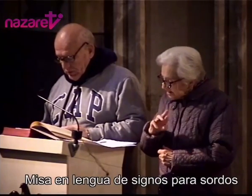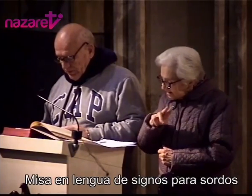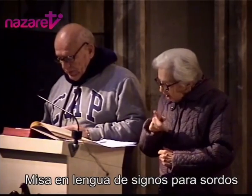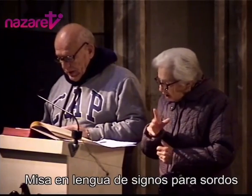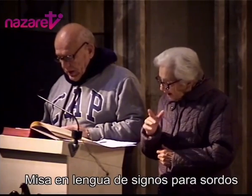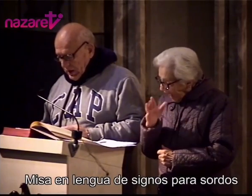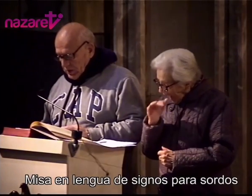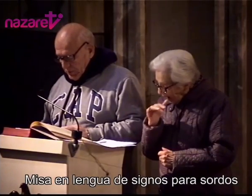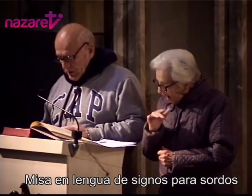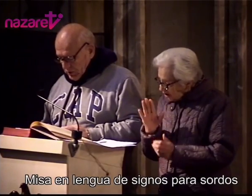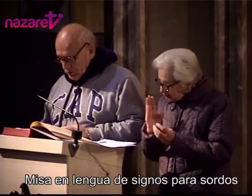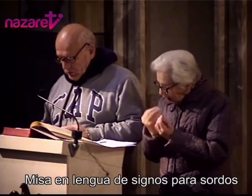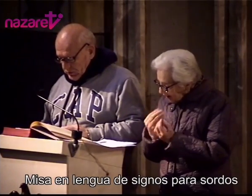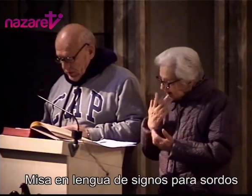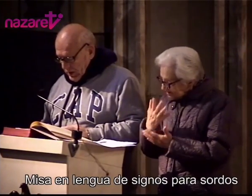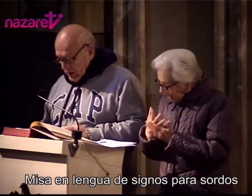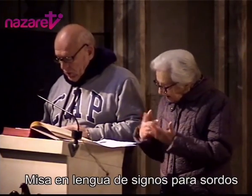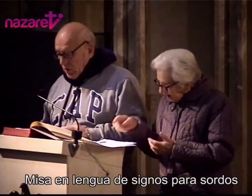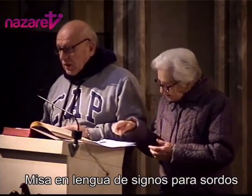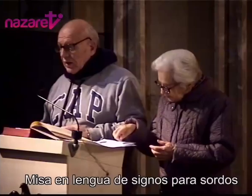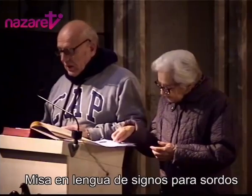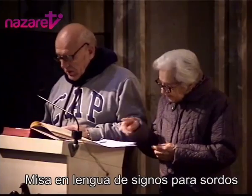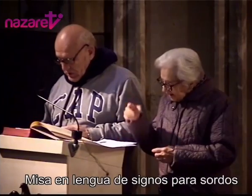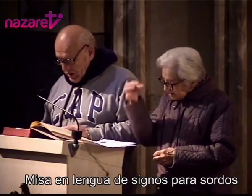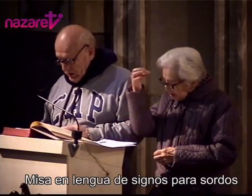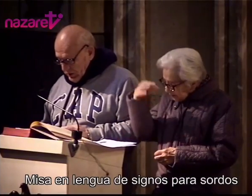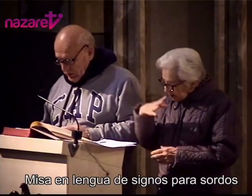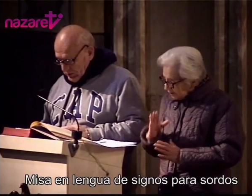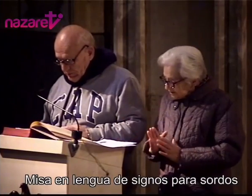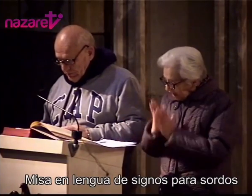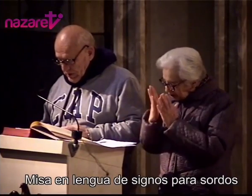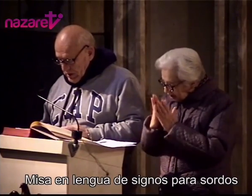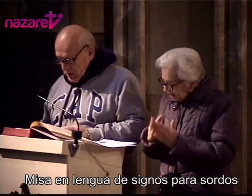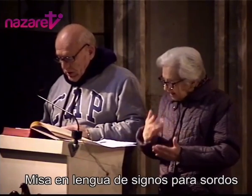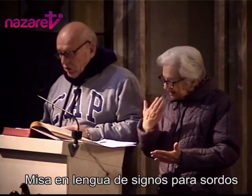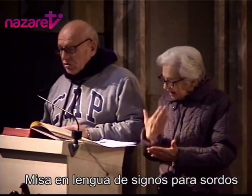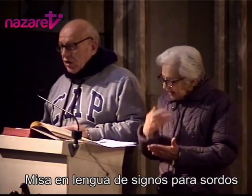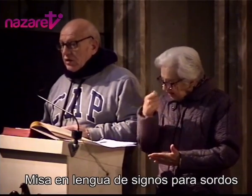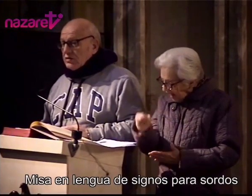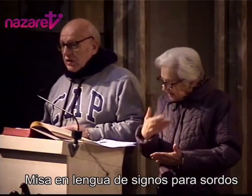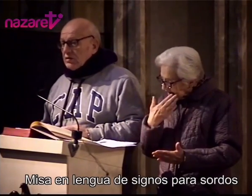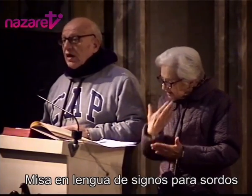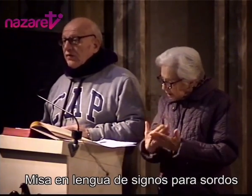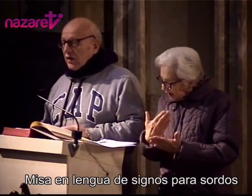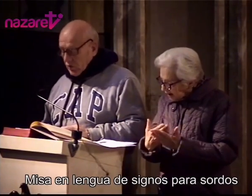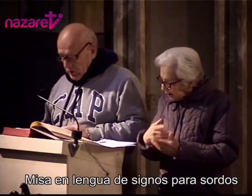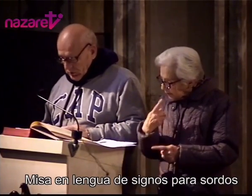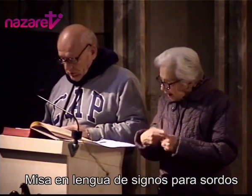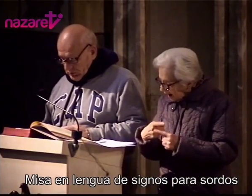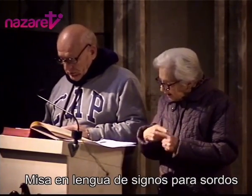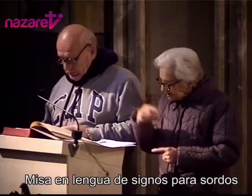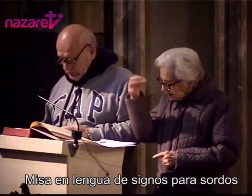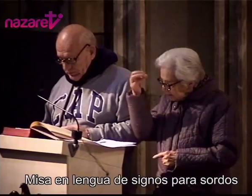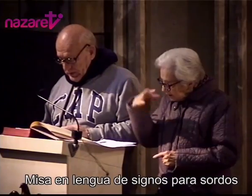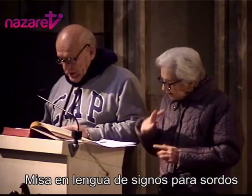testigos, el Espíritu, el agua y la sangre, y los tres están de acuerdo.